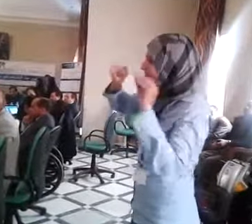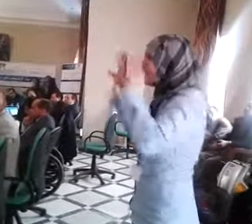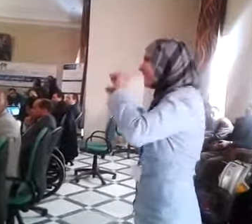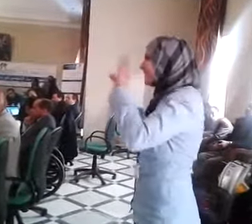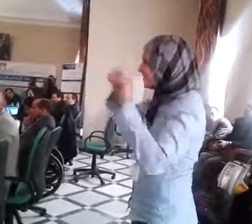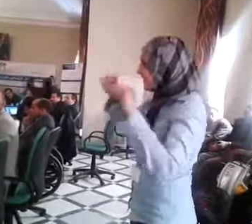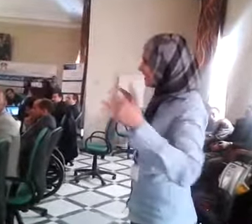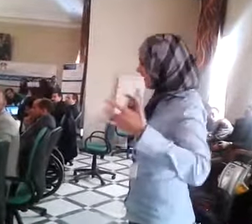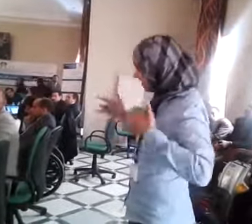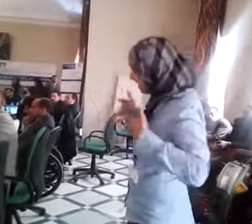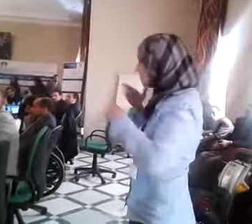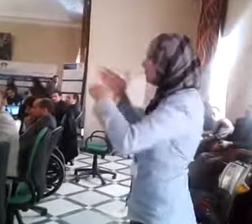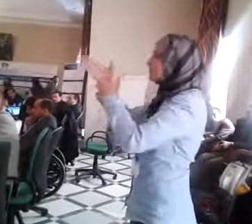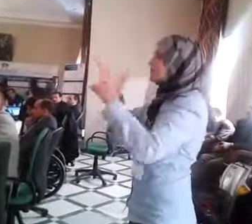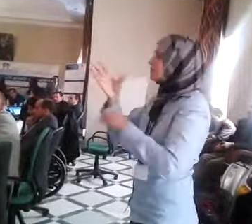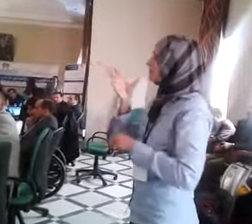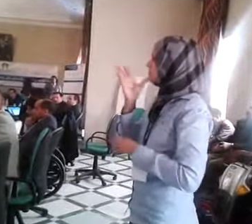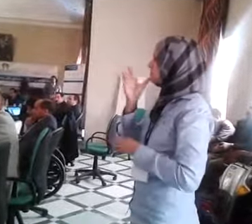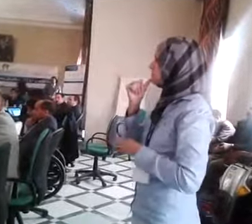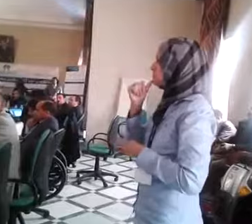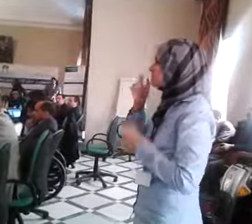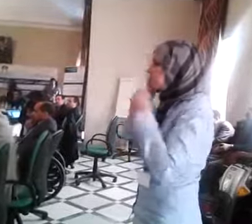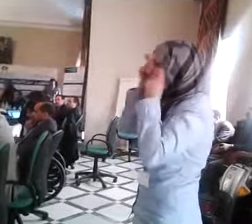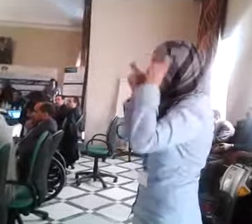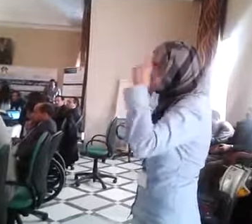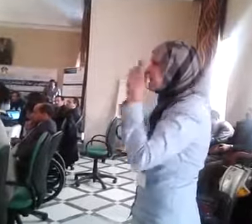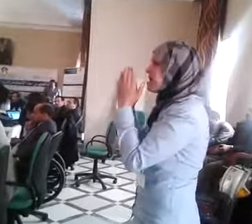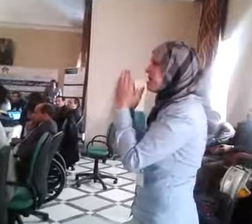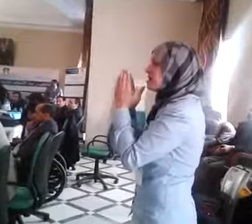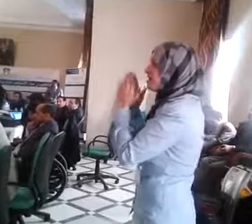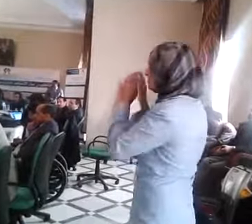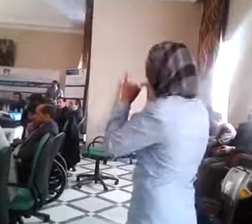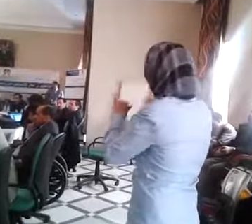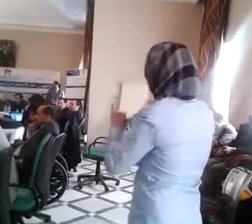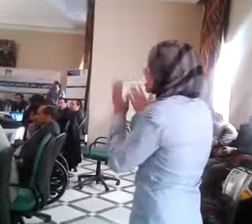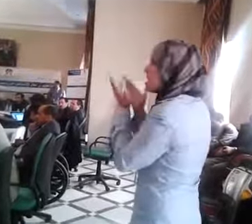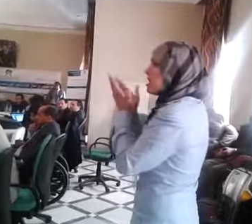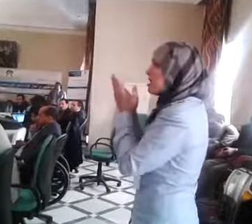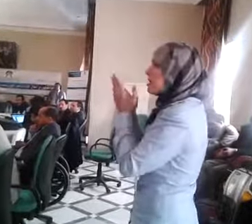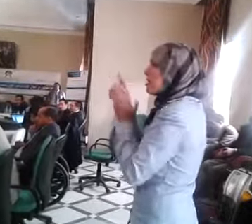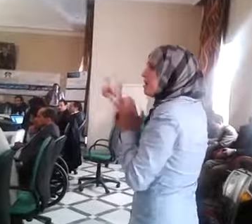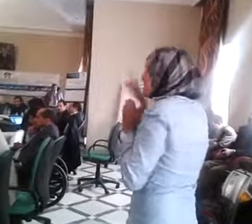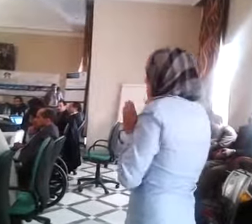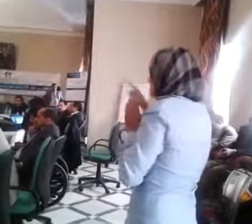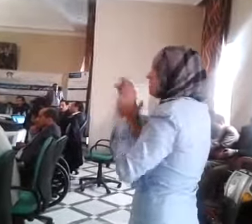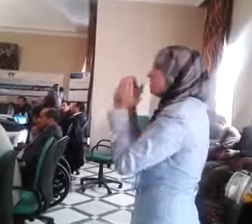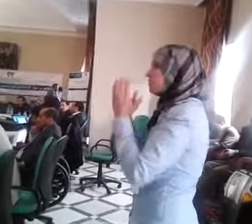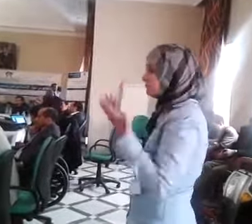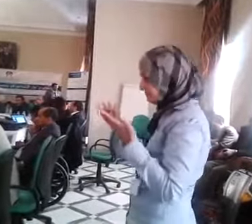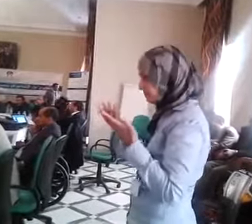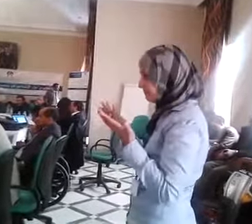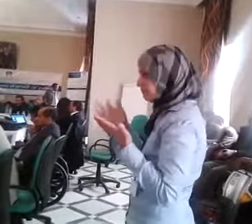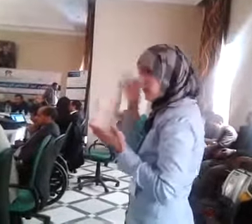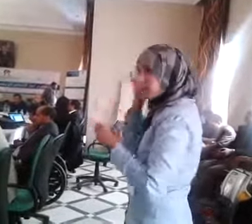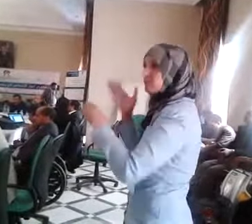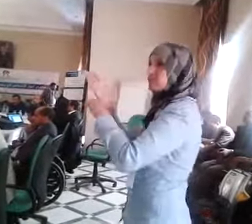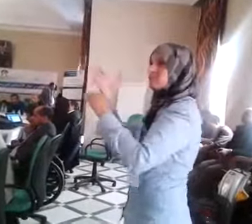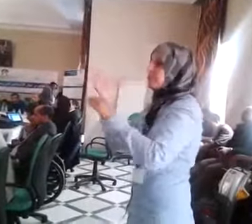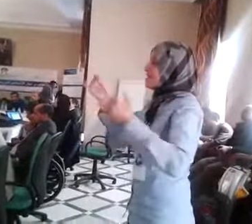لكي يستبدوه بحث أنهم معنا قدمة المساوات من خدمة المرافق الطرفيين كذلك نفس